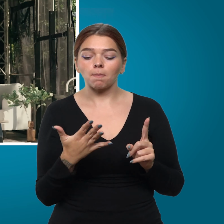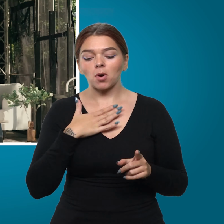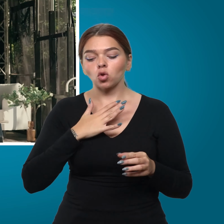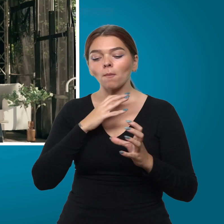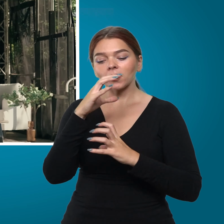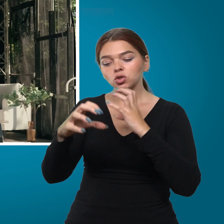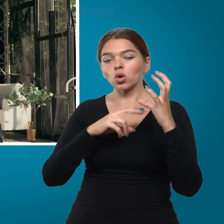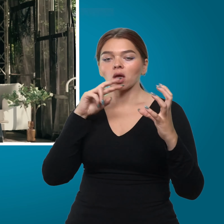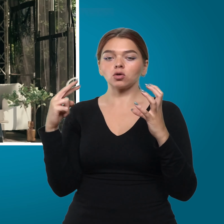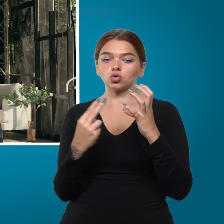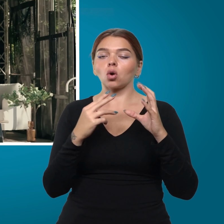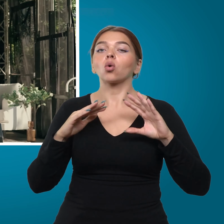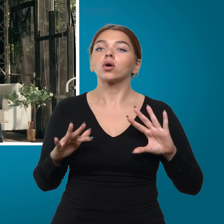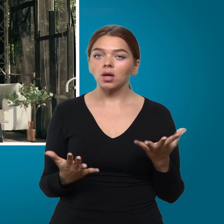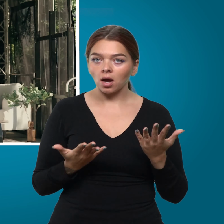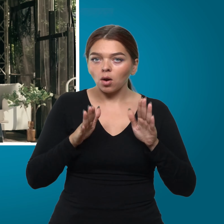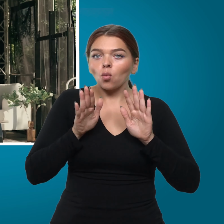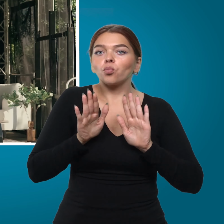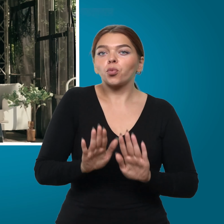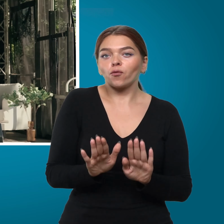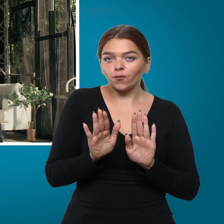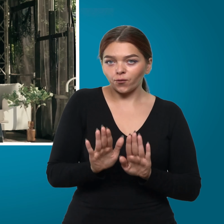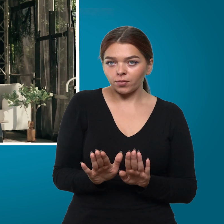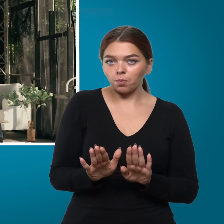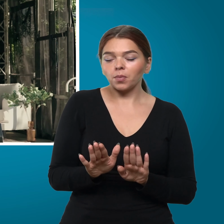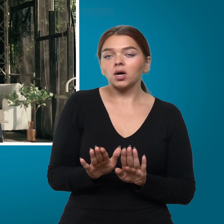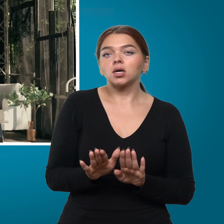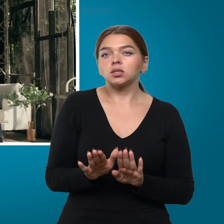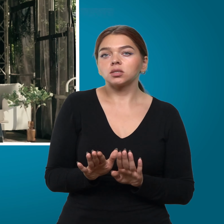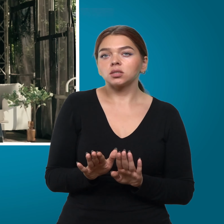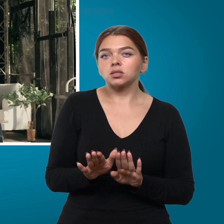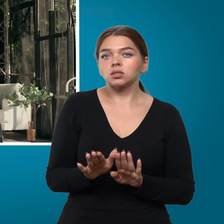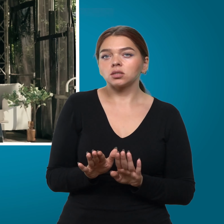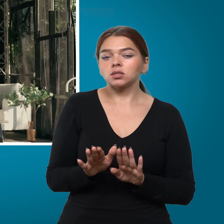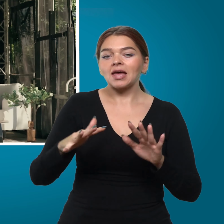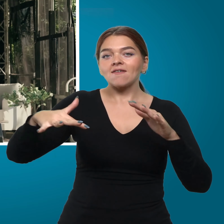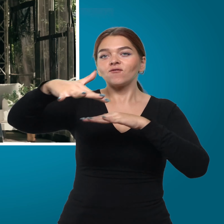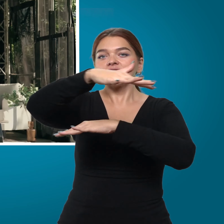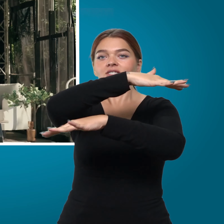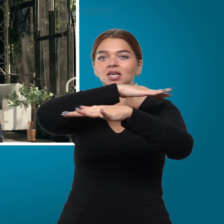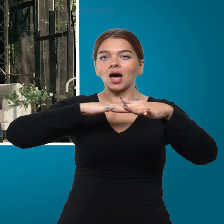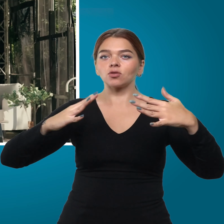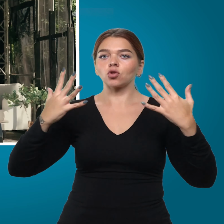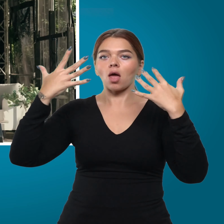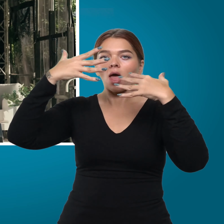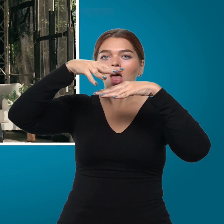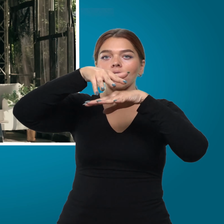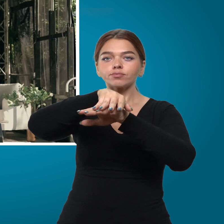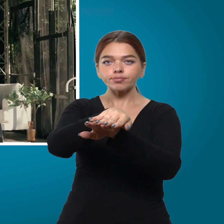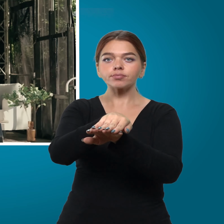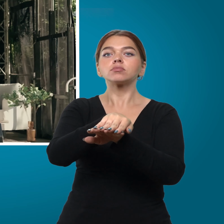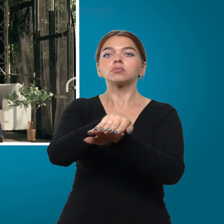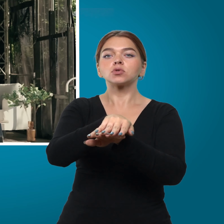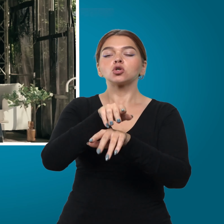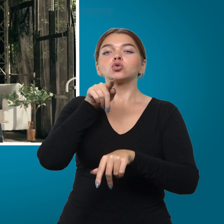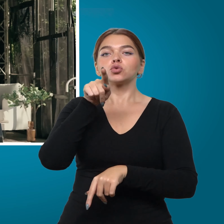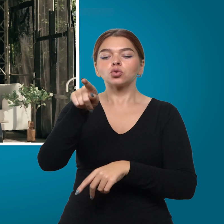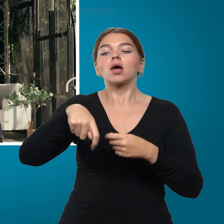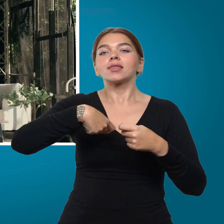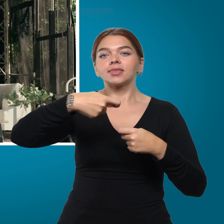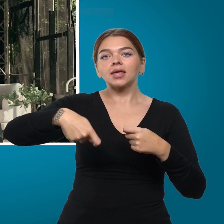pabaiga. Veikėja, jinai iškeliauja, jinai tampa vieniu su visata, jinai yra visur.